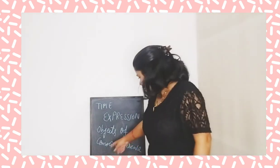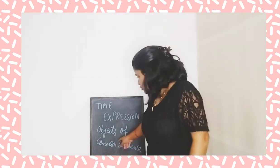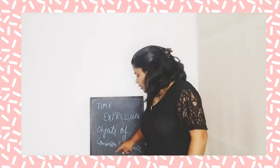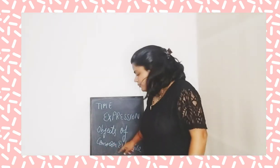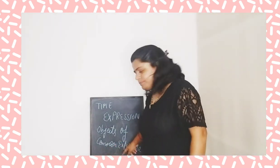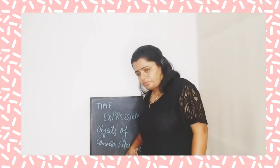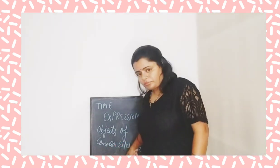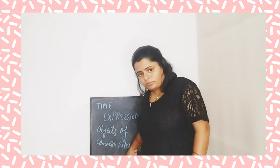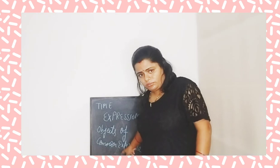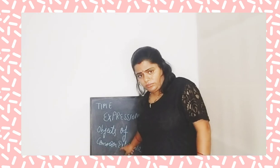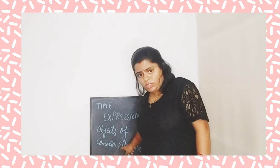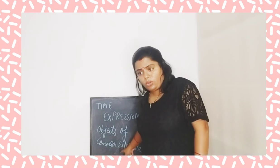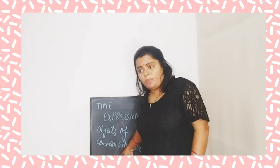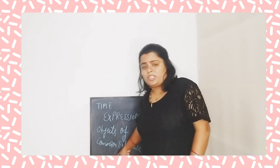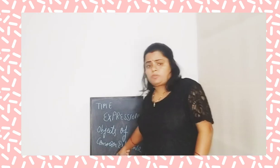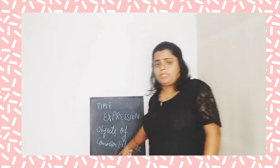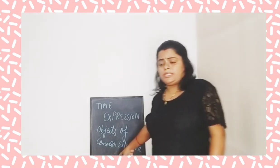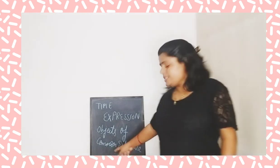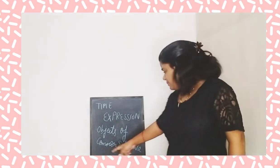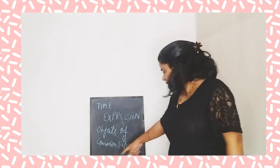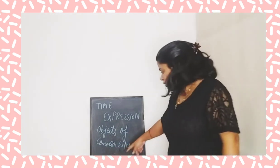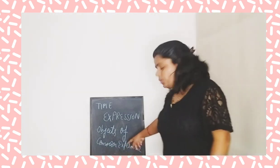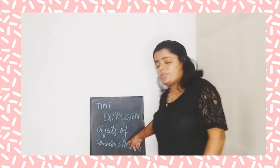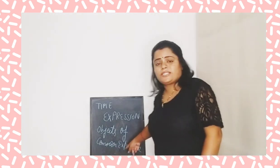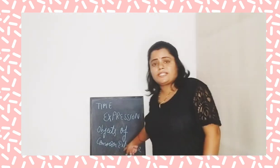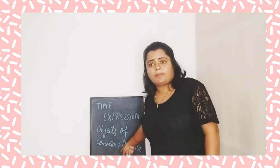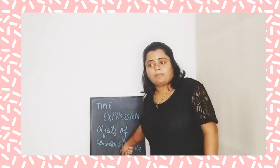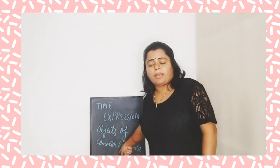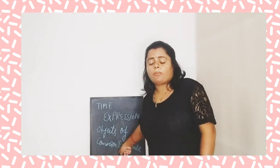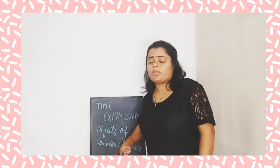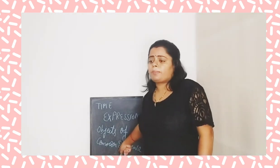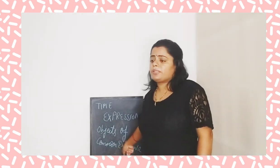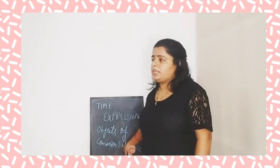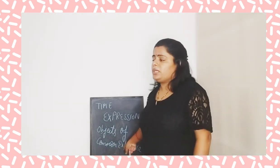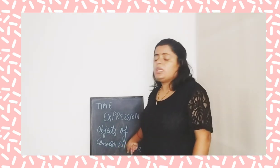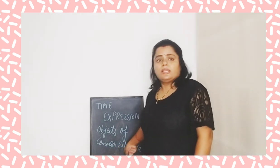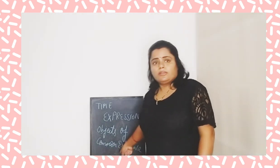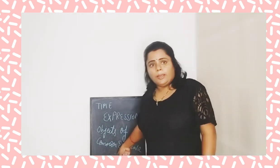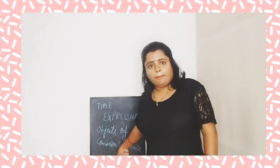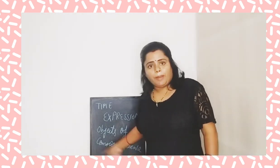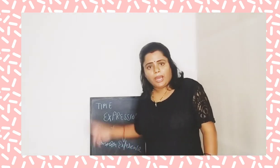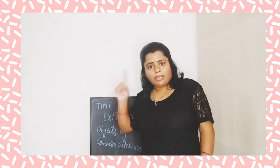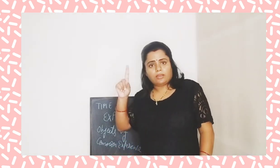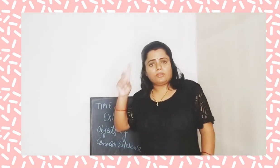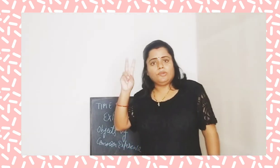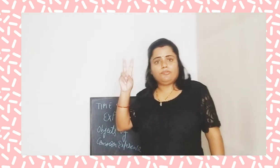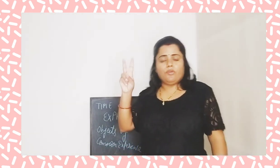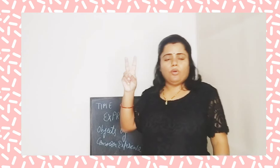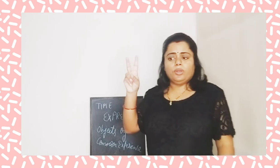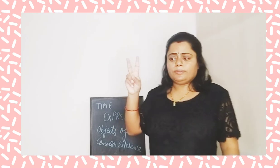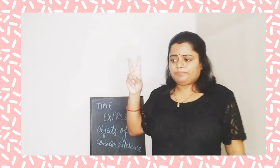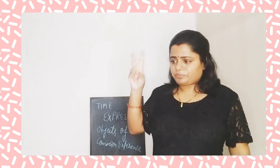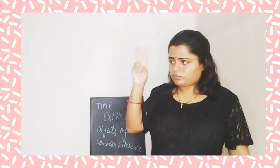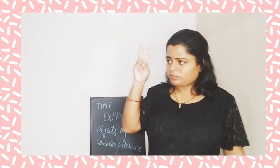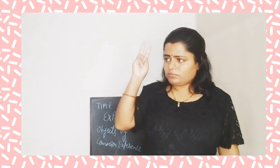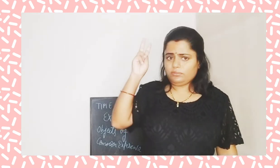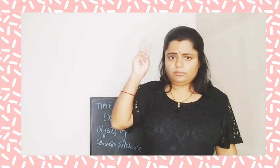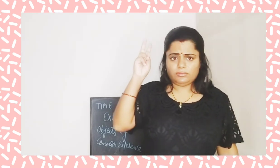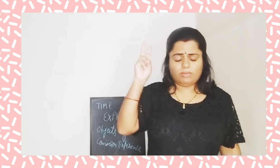ऑफ कॉमन एक्सपीरियंसेस. मैंने कौन कौन से एग्जाम्पल अभी आपको यहाँ पे दिए, द पार्क, द फोन, द